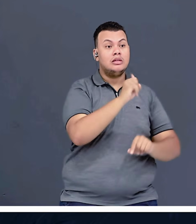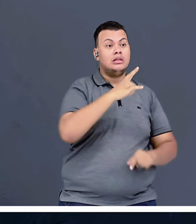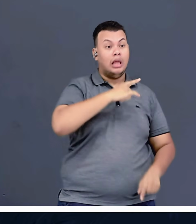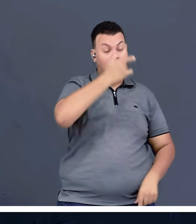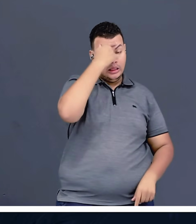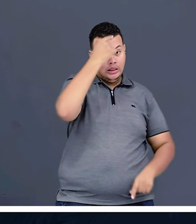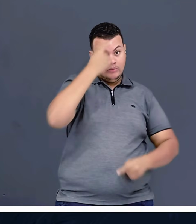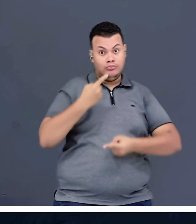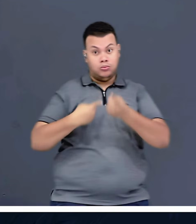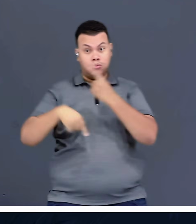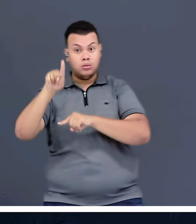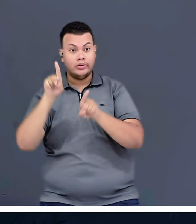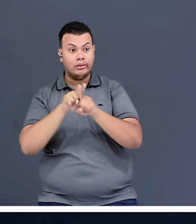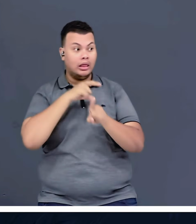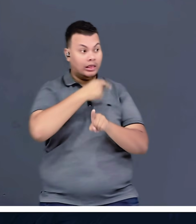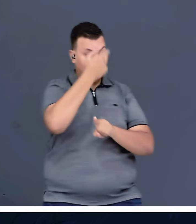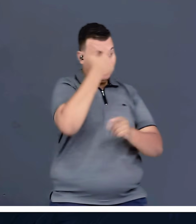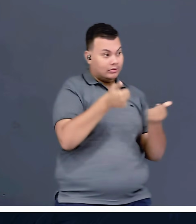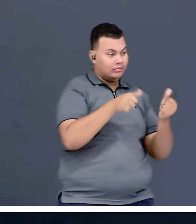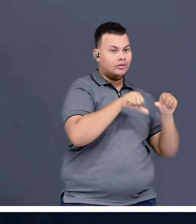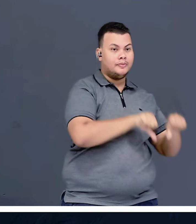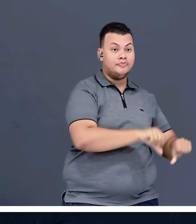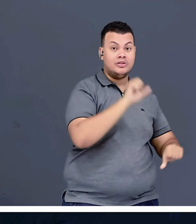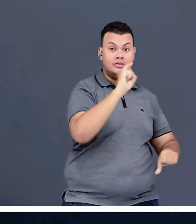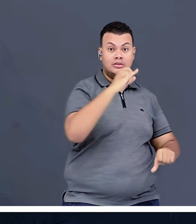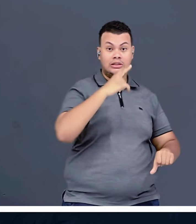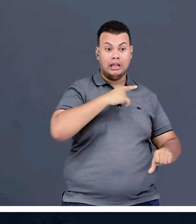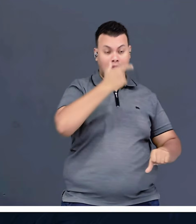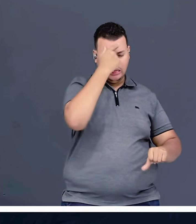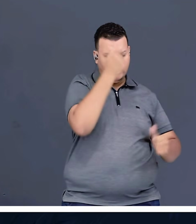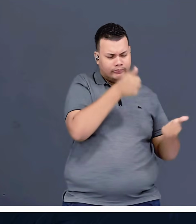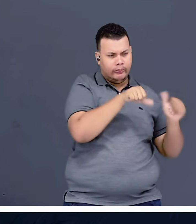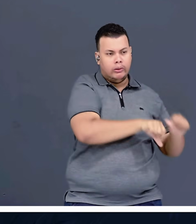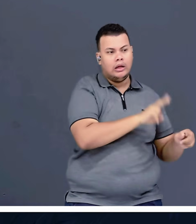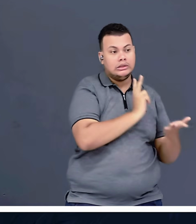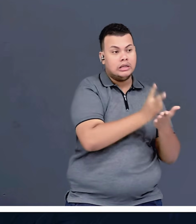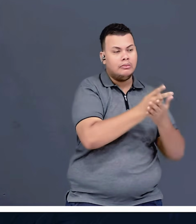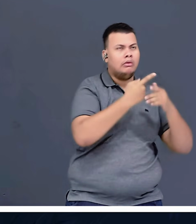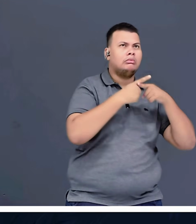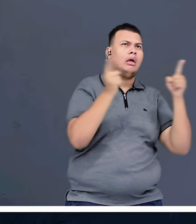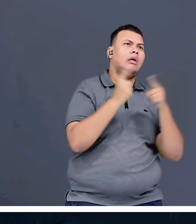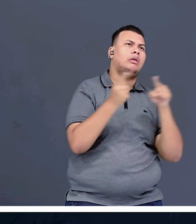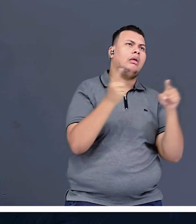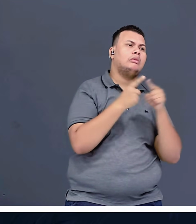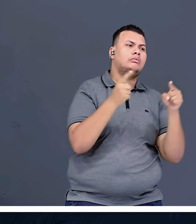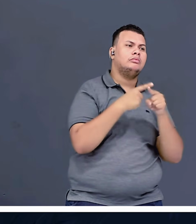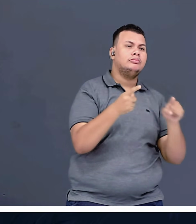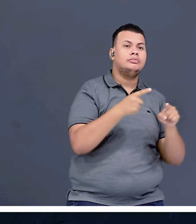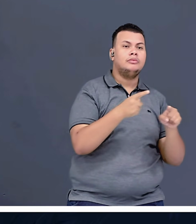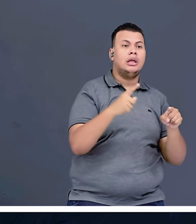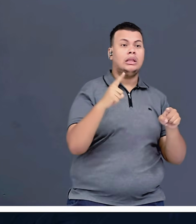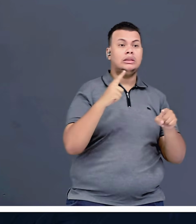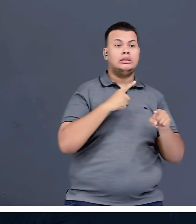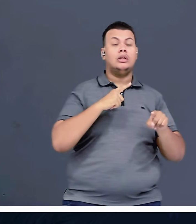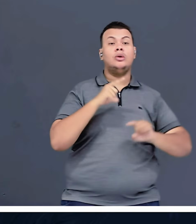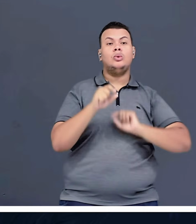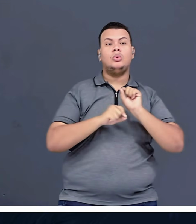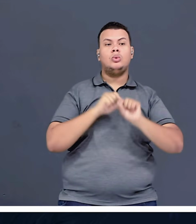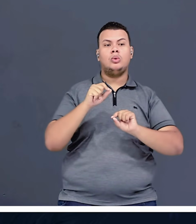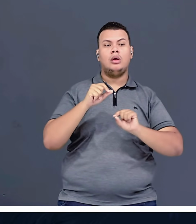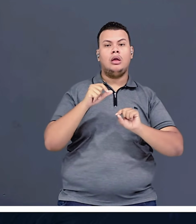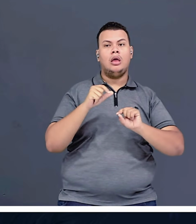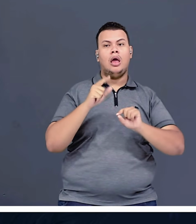mente abundante e mente de escassez. Irmãos, quem tem mente de escassez está sempre reclamando e arrogando para si